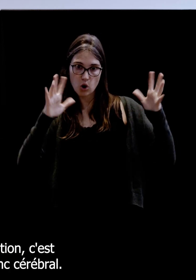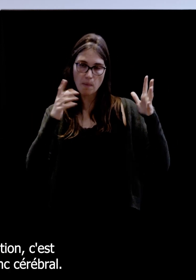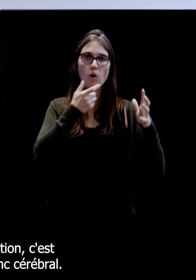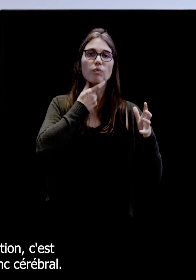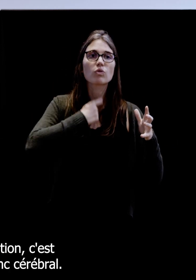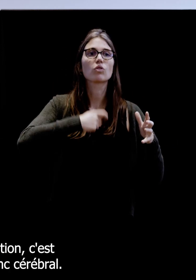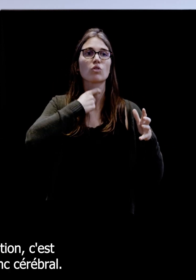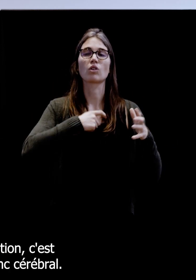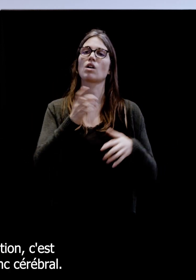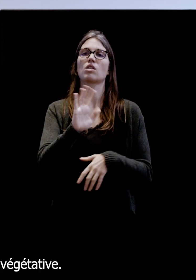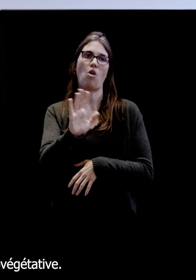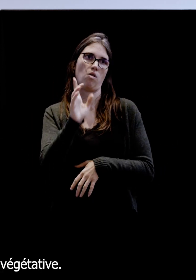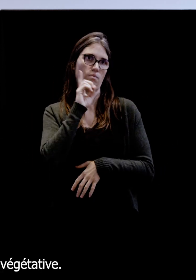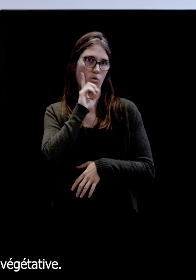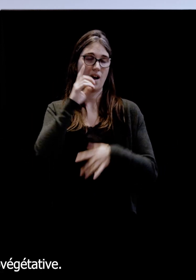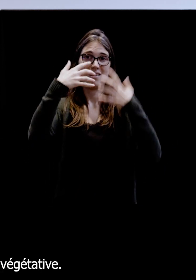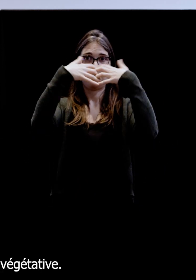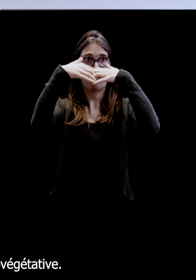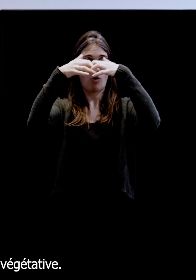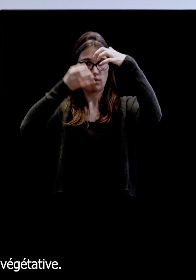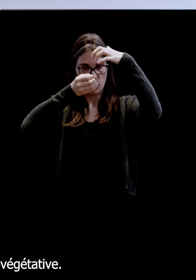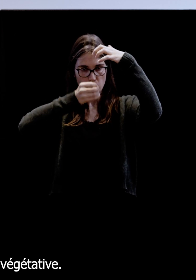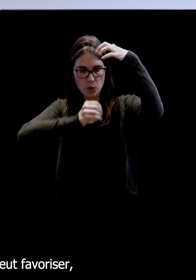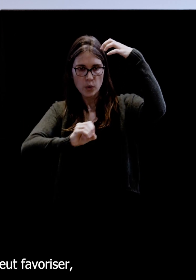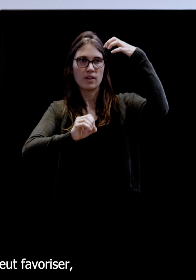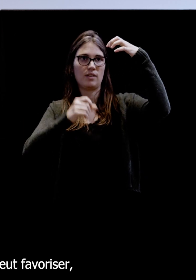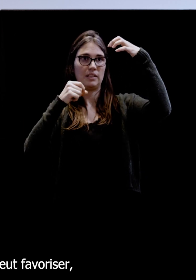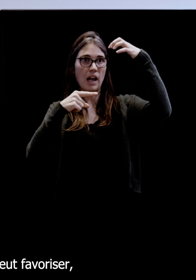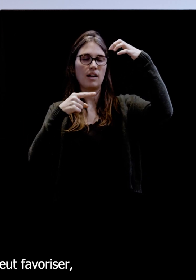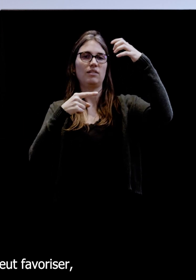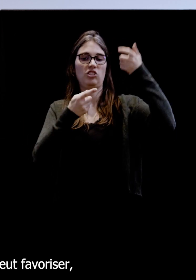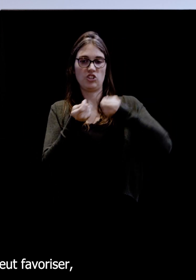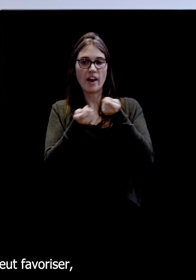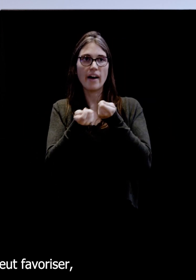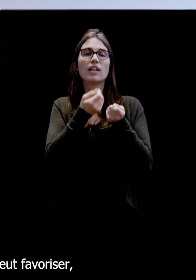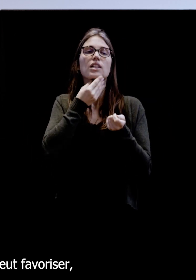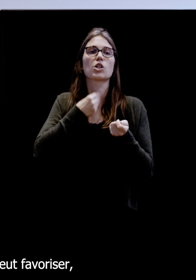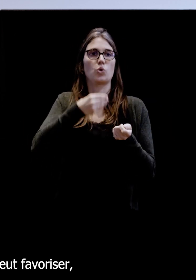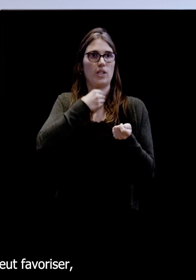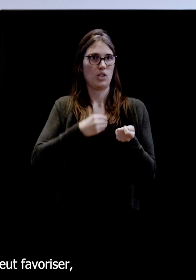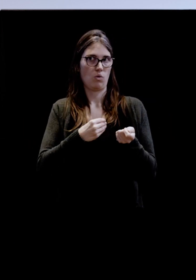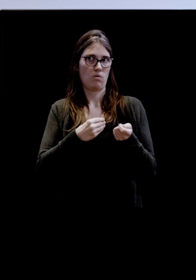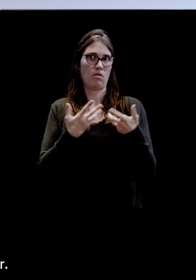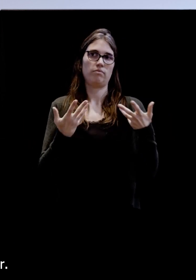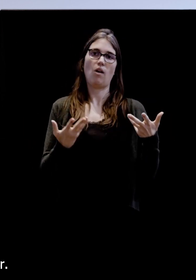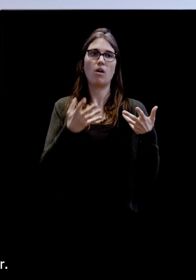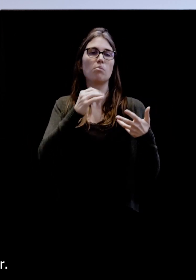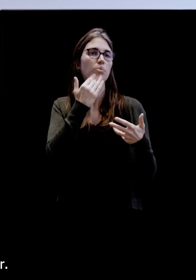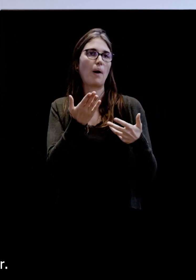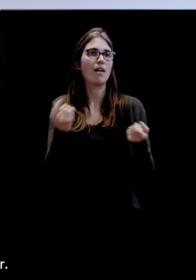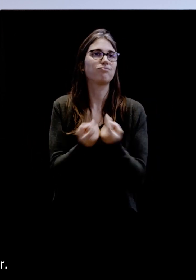un réflexe, ça vient du tronc cérébral, c'est une partie très neurovégétative. Alors on peut protéger, on peut favoriser, on